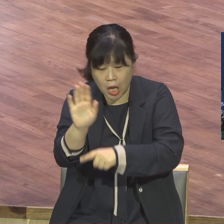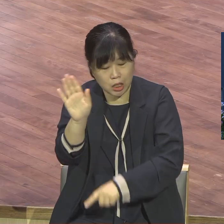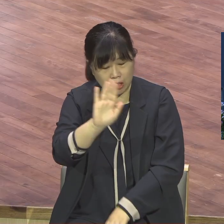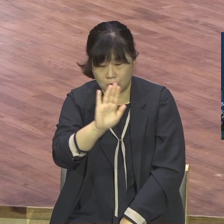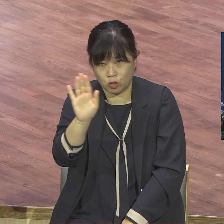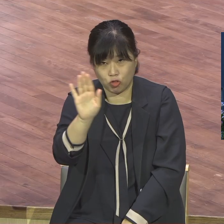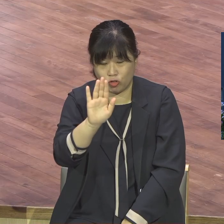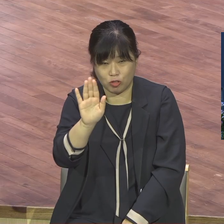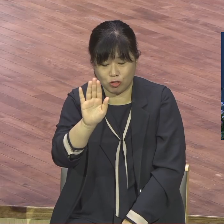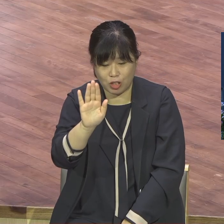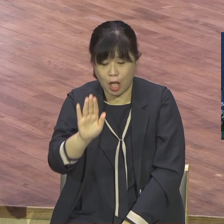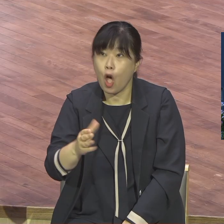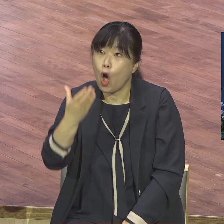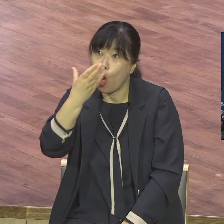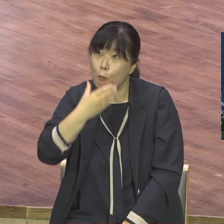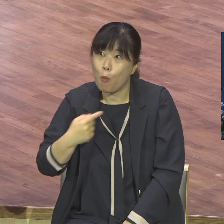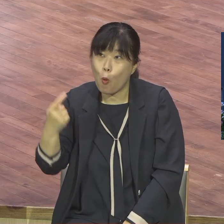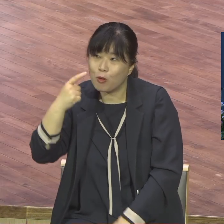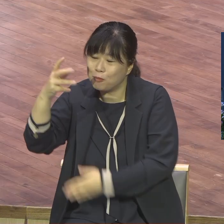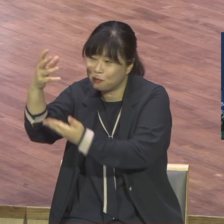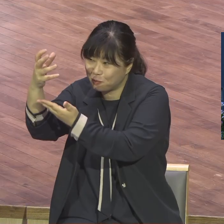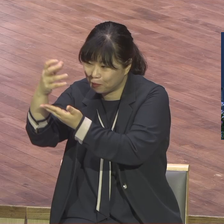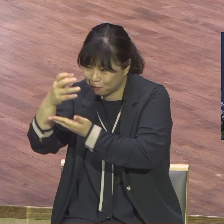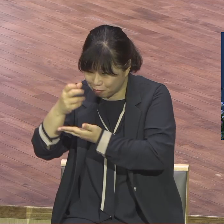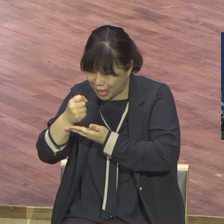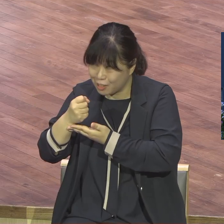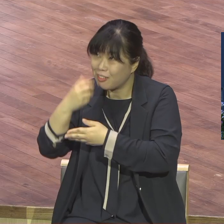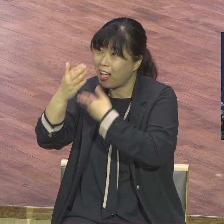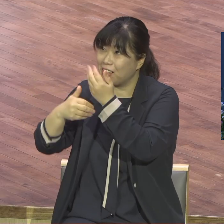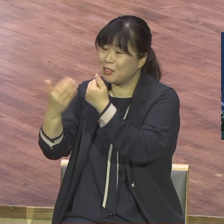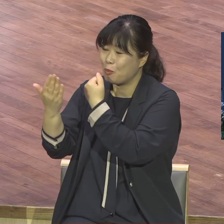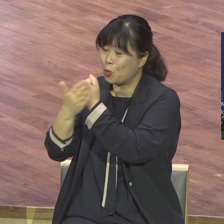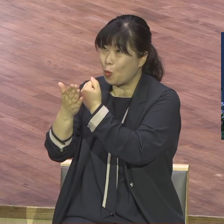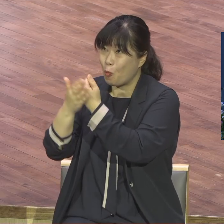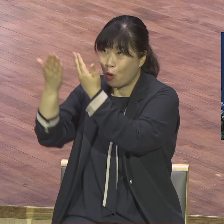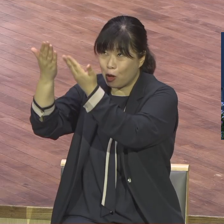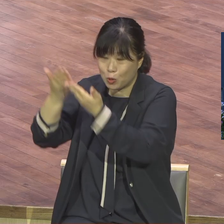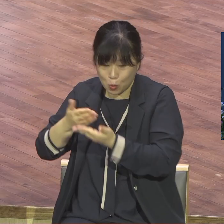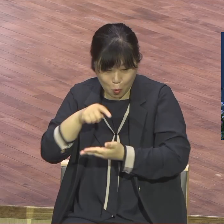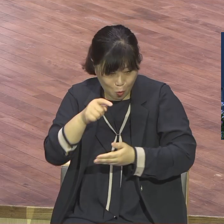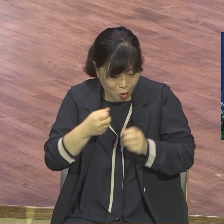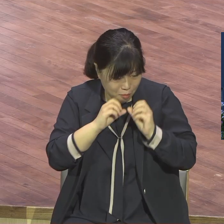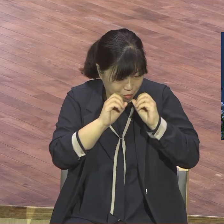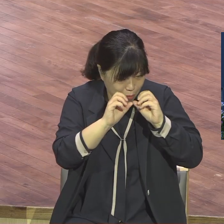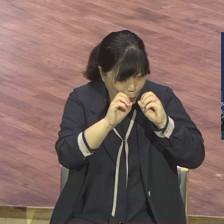자신을 통해서 복음을 받고 그냥 회심했다. 이것은 전적인